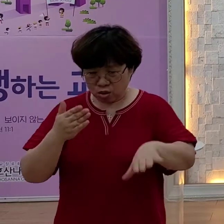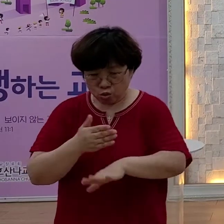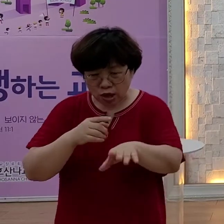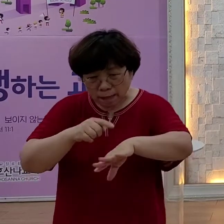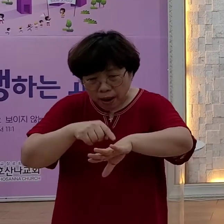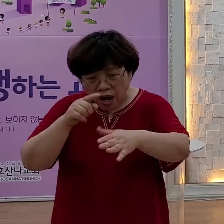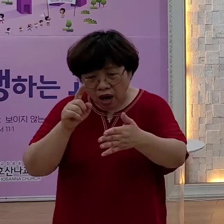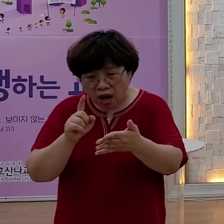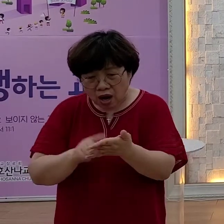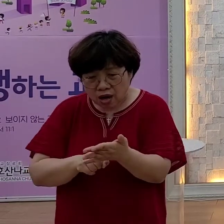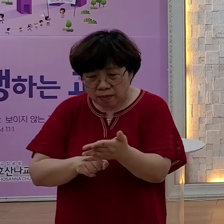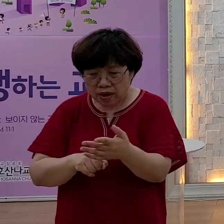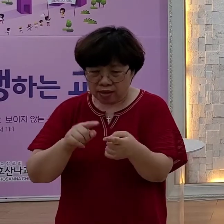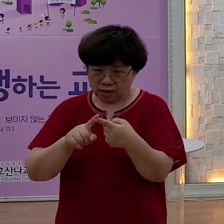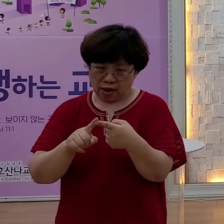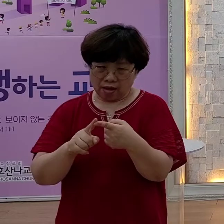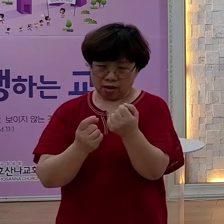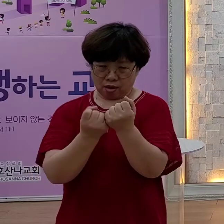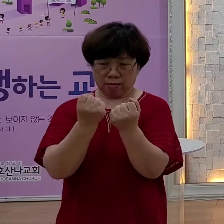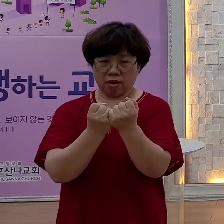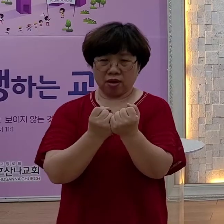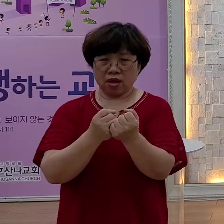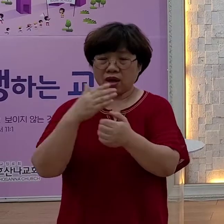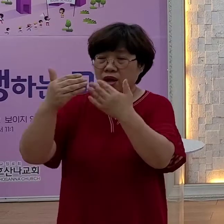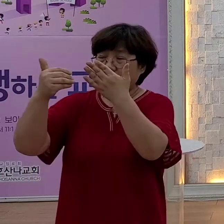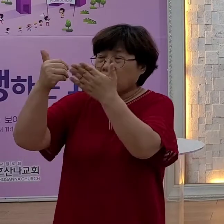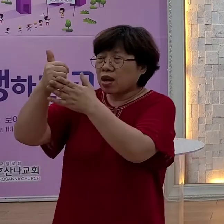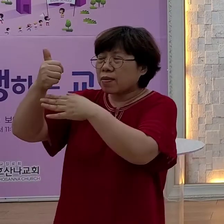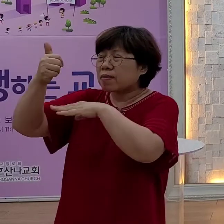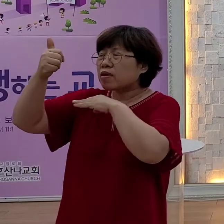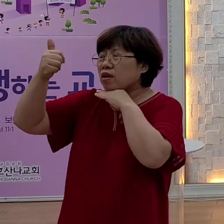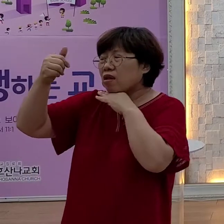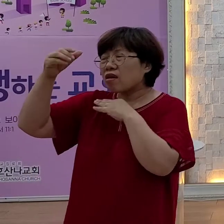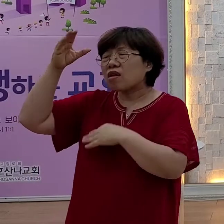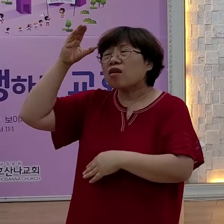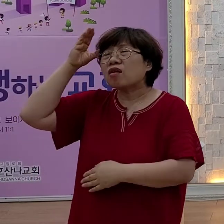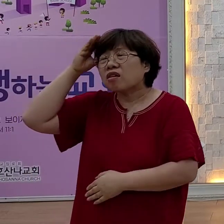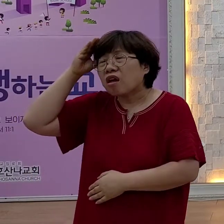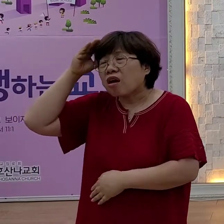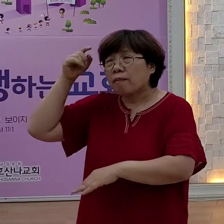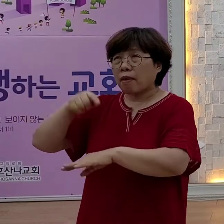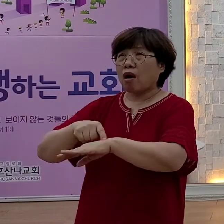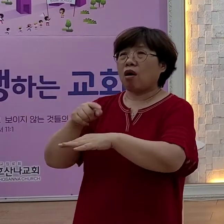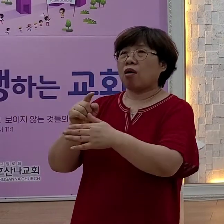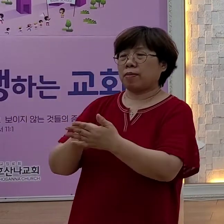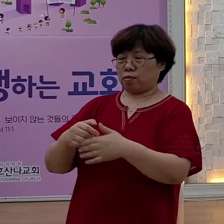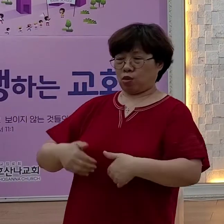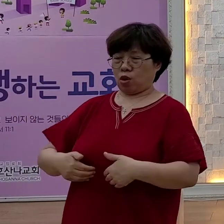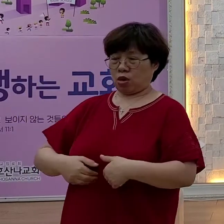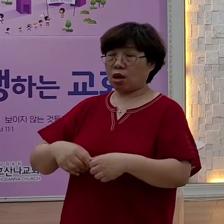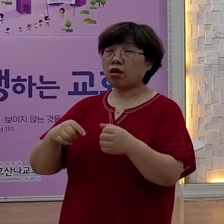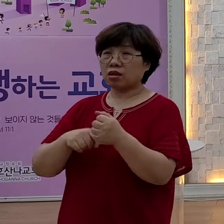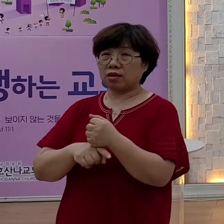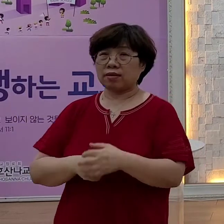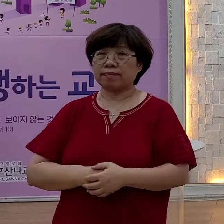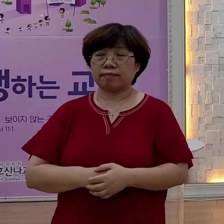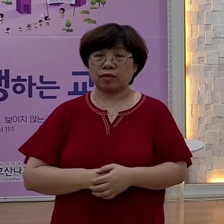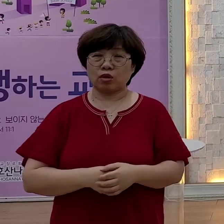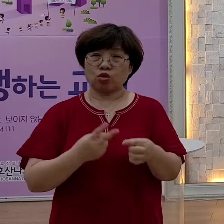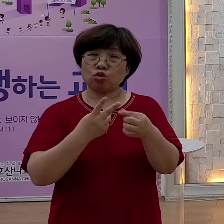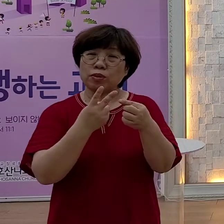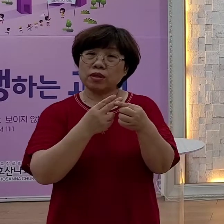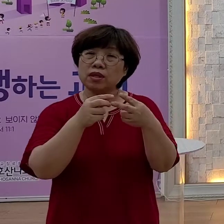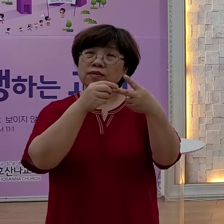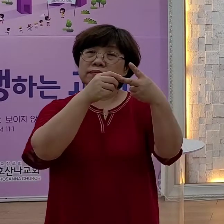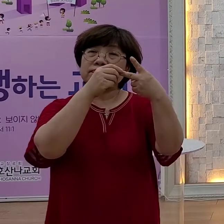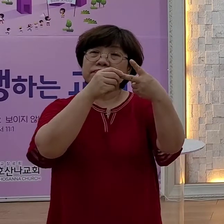마음, 하나님을 경외하는 마음으로 나아가야 한다라고 말씀합니다. 그리고 그 밑에 보세요. 자, 가까이